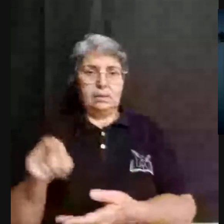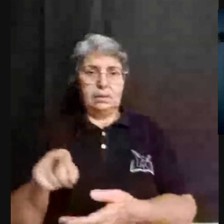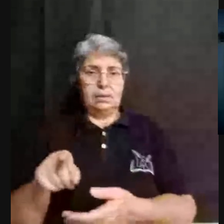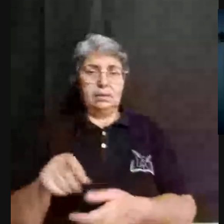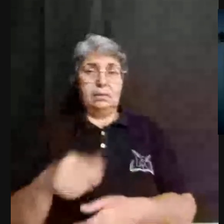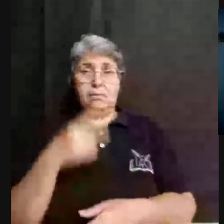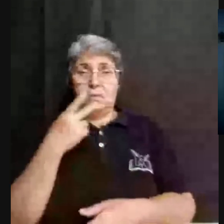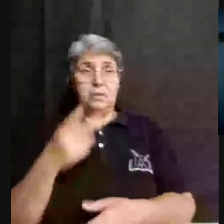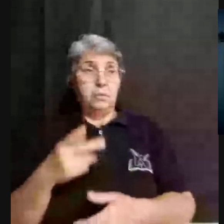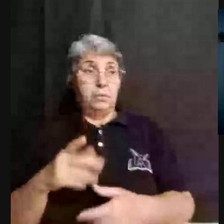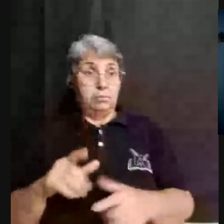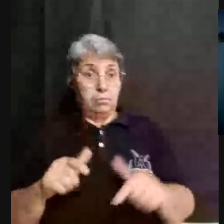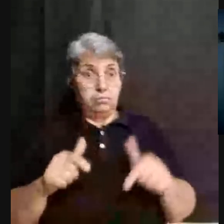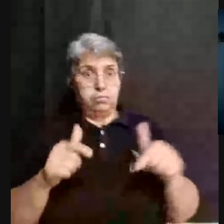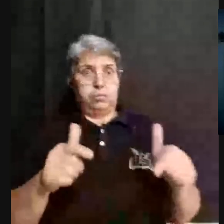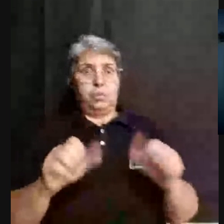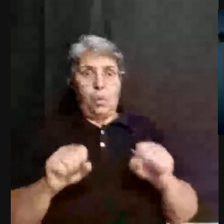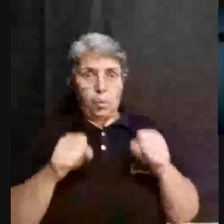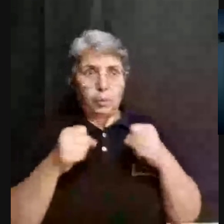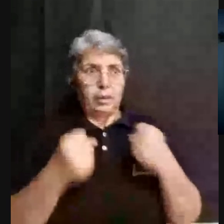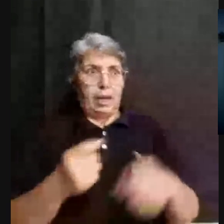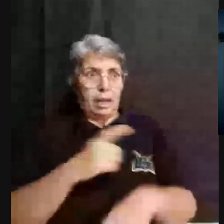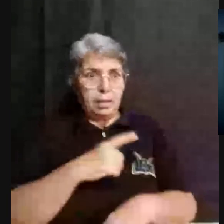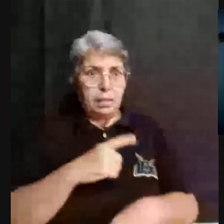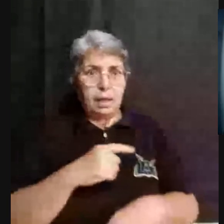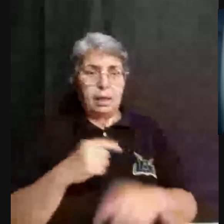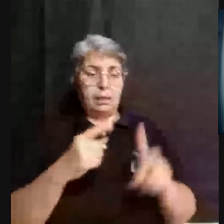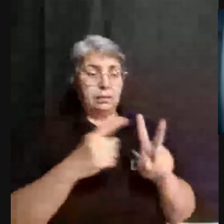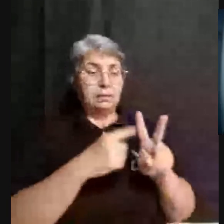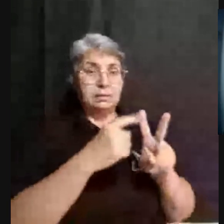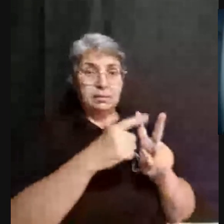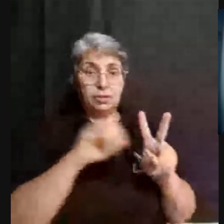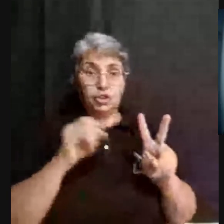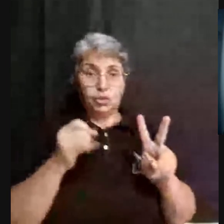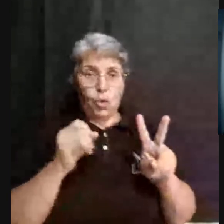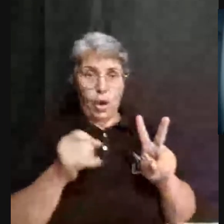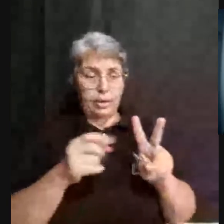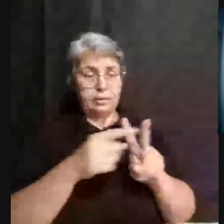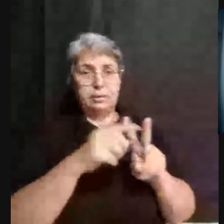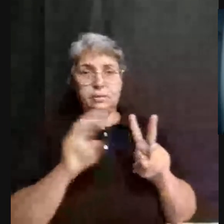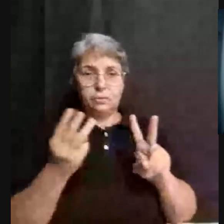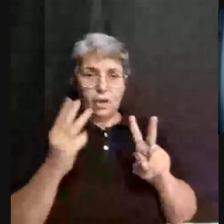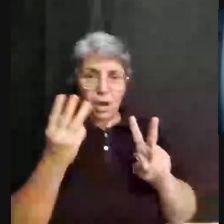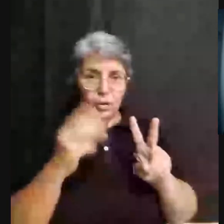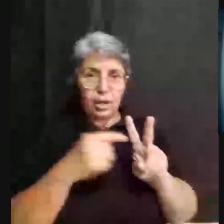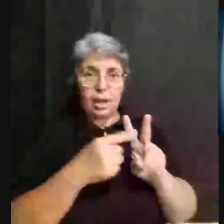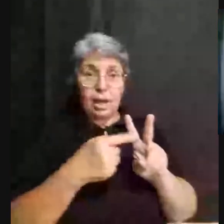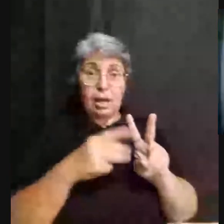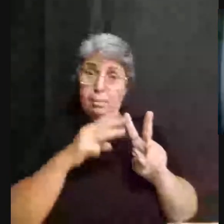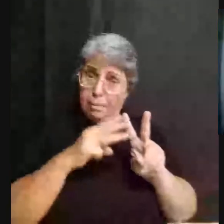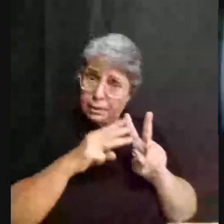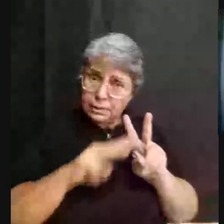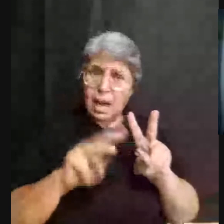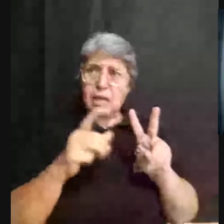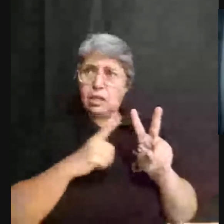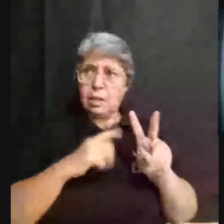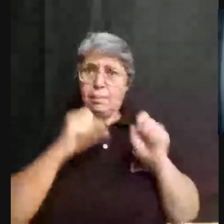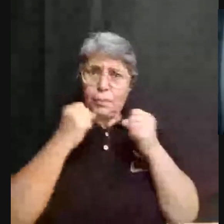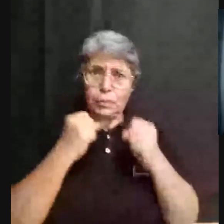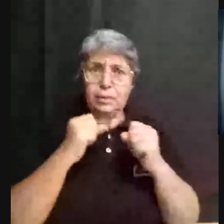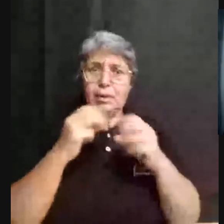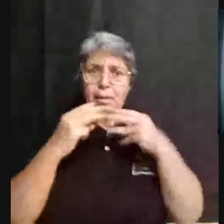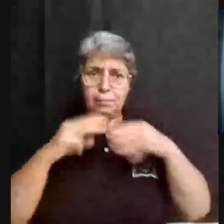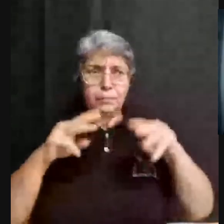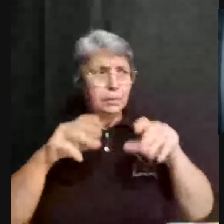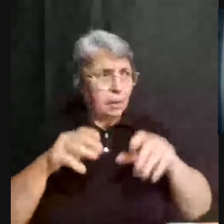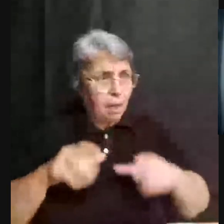que Jones e Wagner diziam ter. Na verdade, a mensagem foi dada e poderia ter sido aceita ou rejeitada,